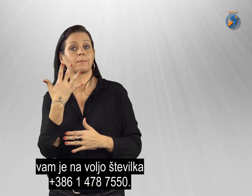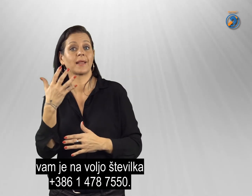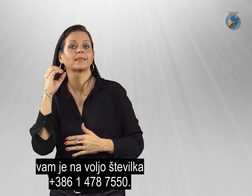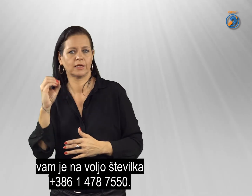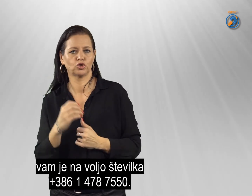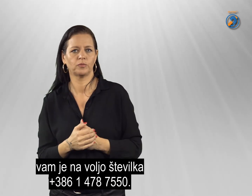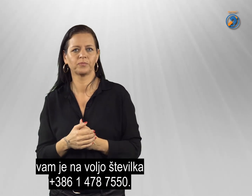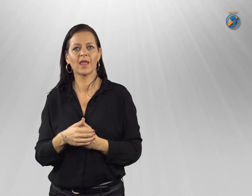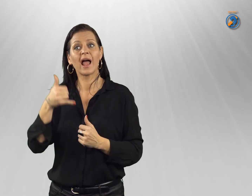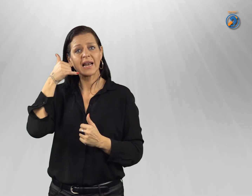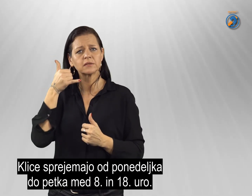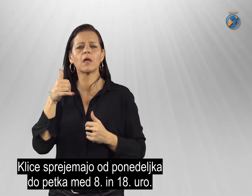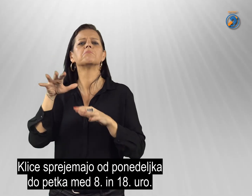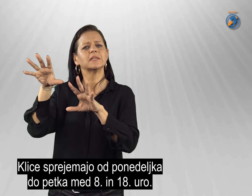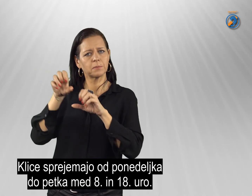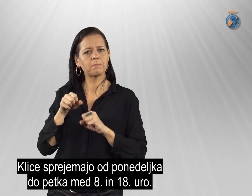1478